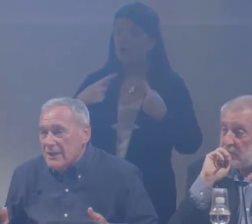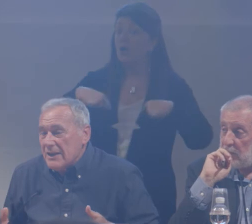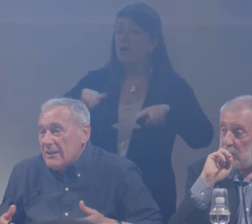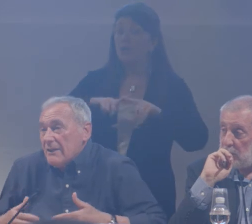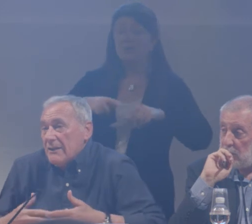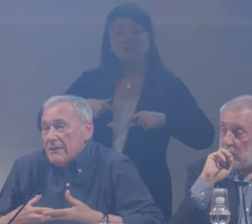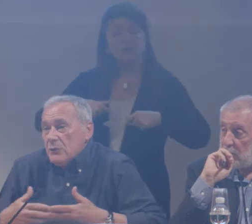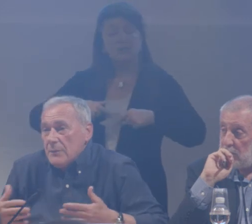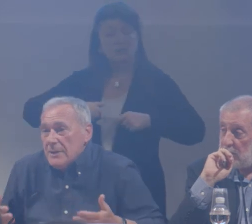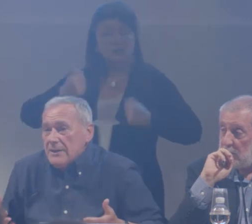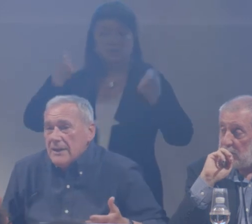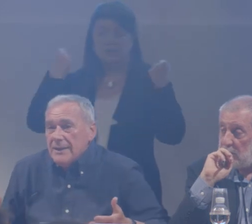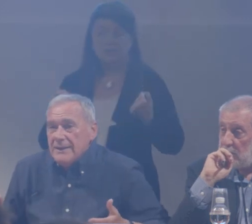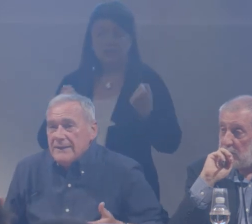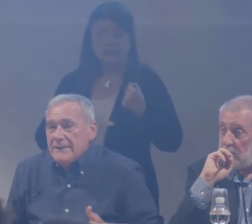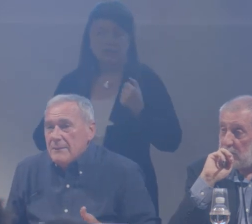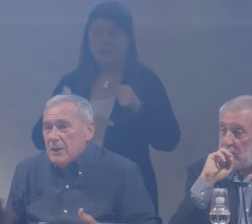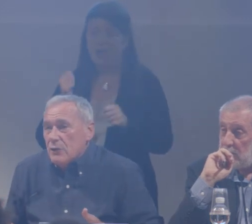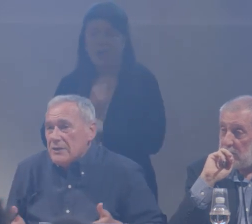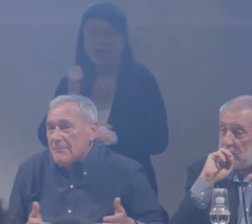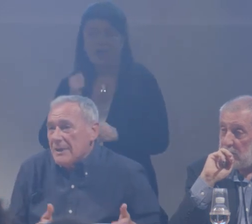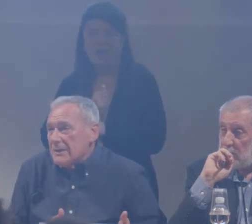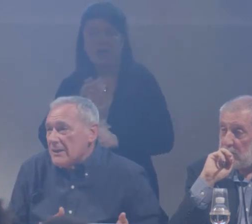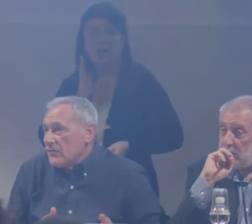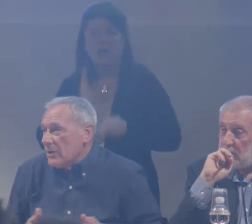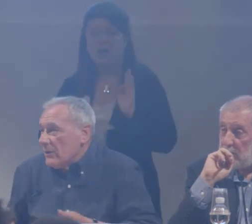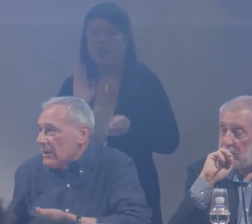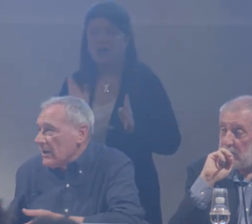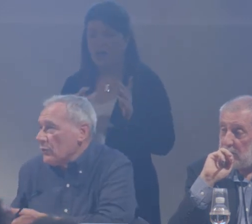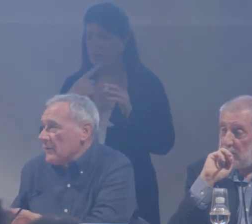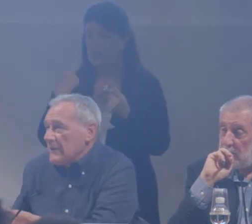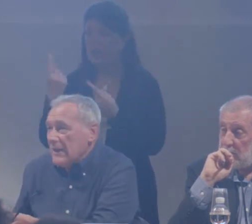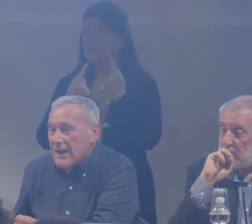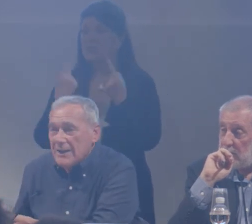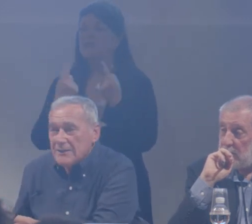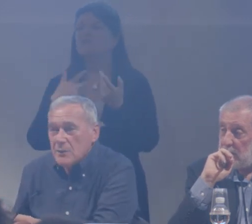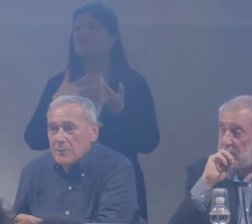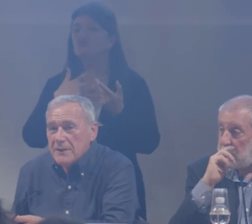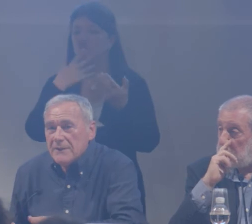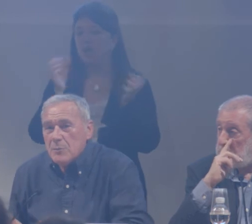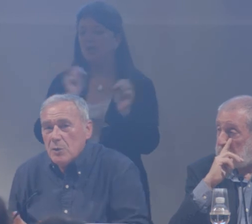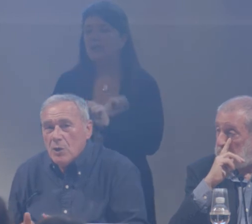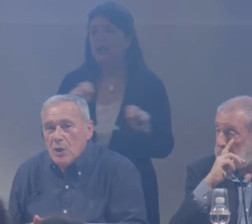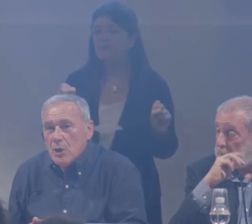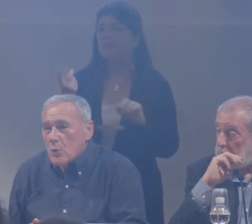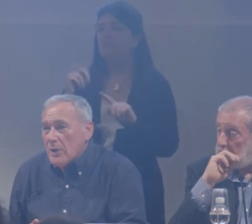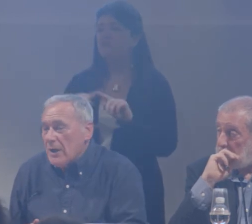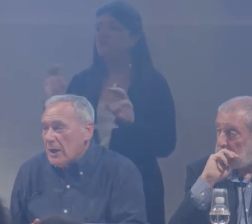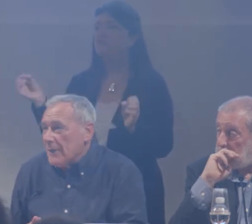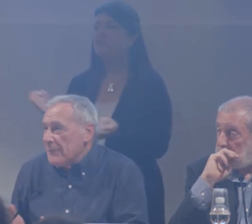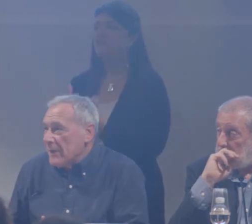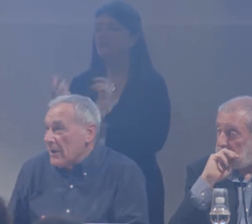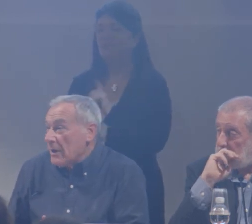si stava lì, e naturalmente insieme alle cose drammatiche c'erano anche le cose esilaranti, come per esempio